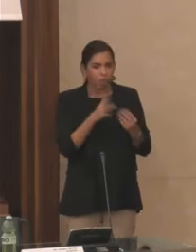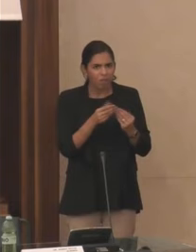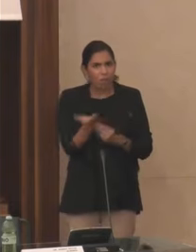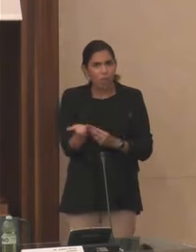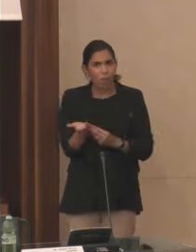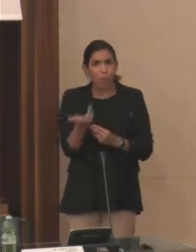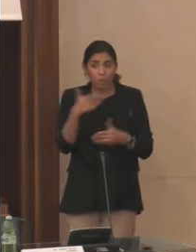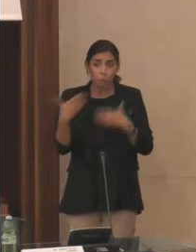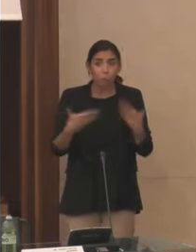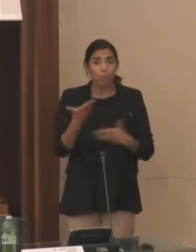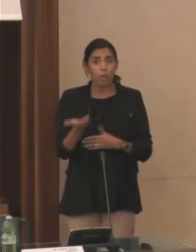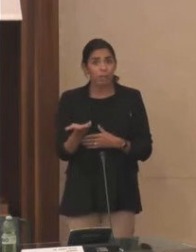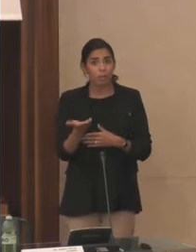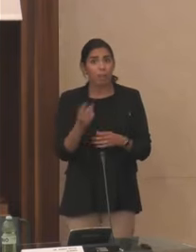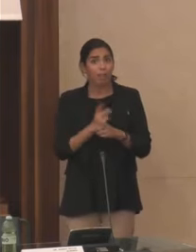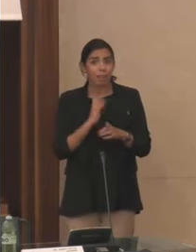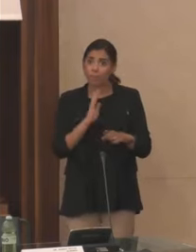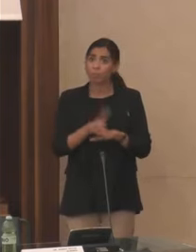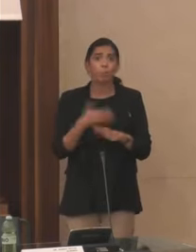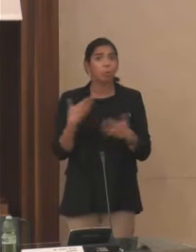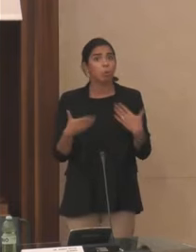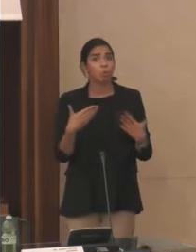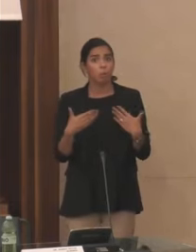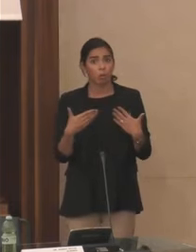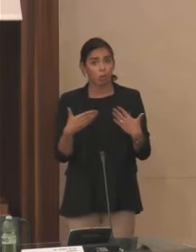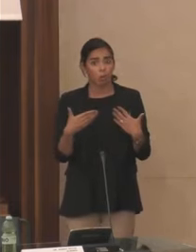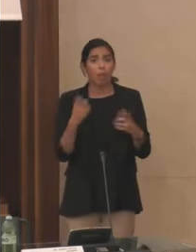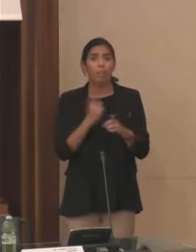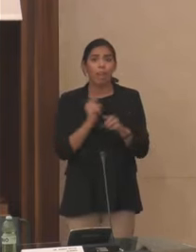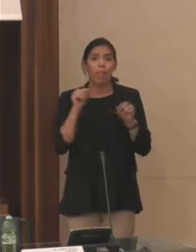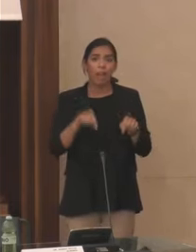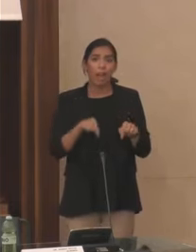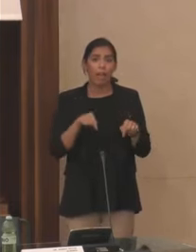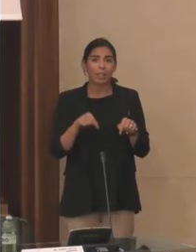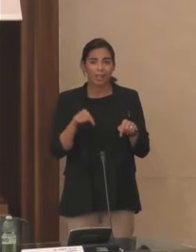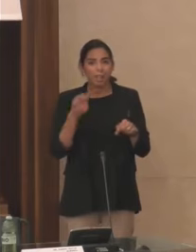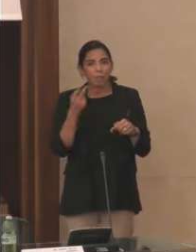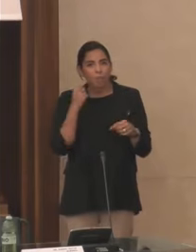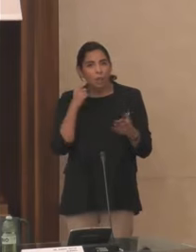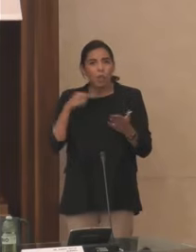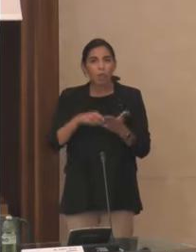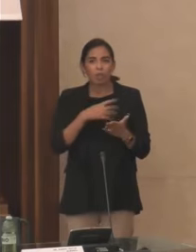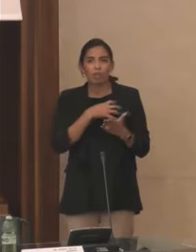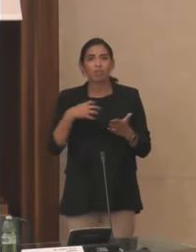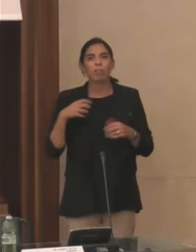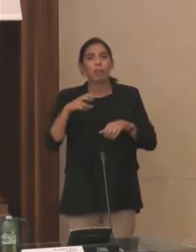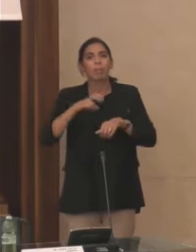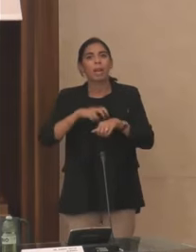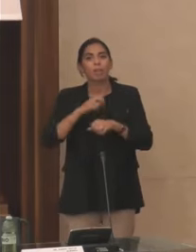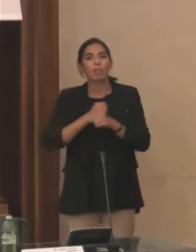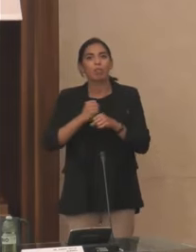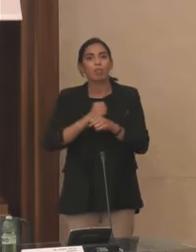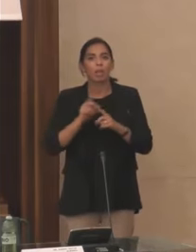abbiamo urgenza, perché dobbiamo entrare nella scienza, nella medicina post-normale, perché dobbiamo entrare in